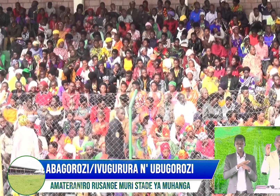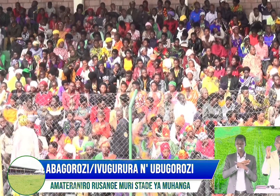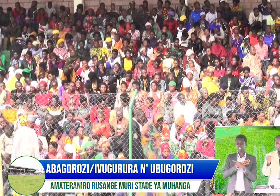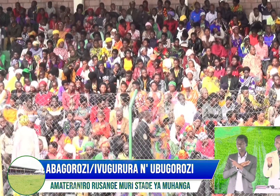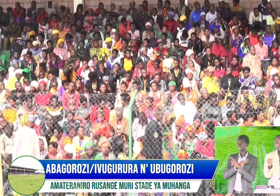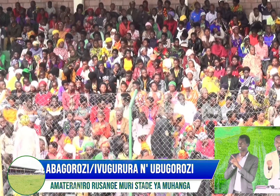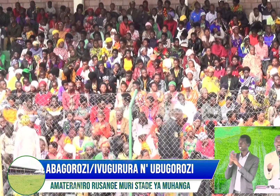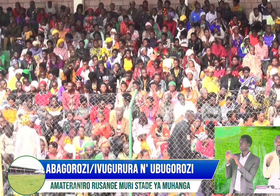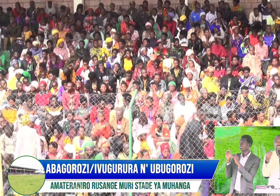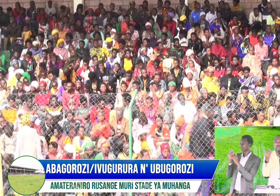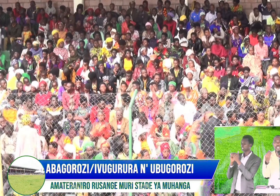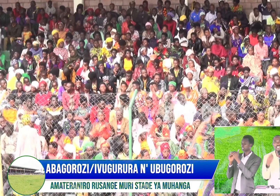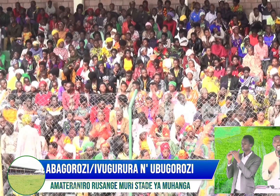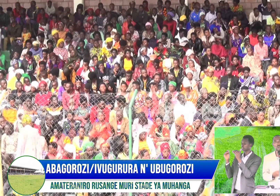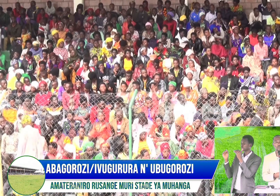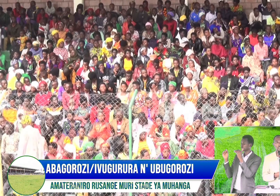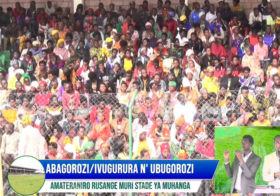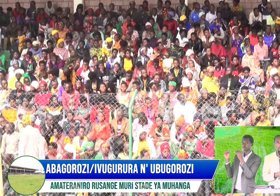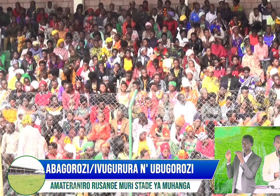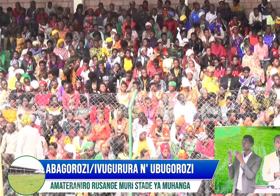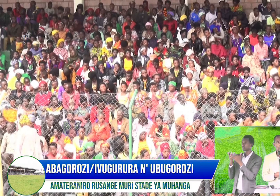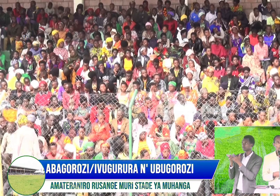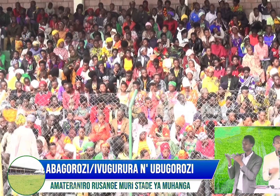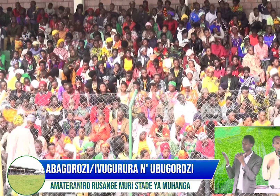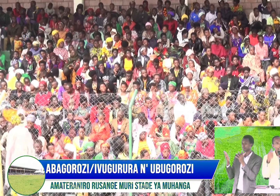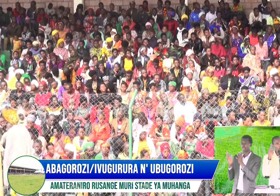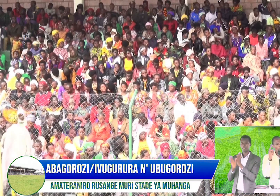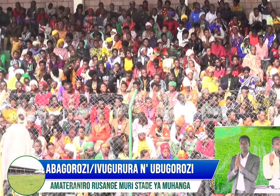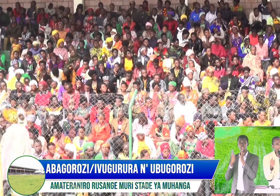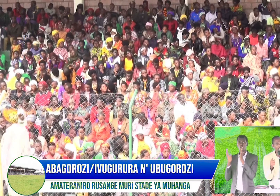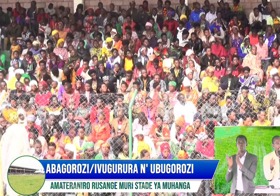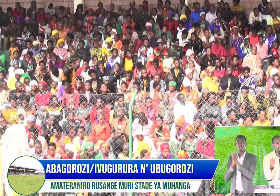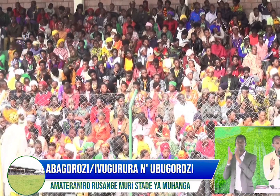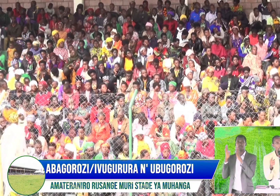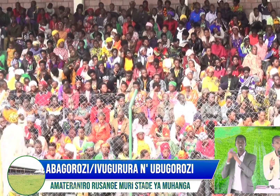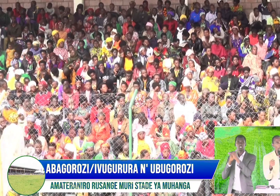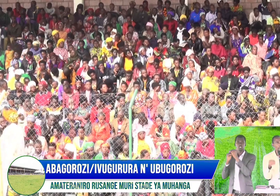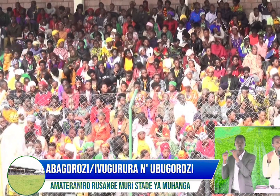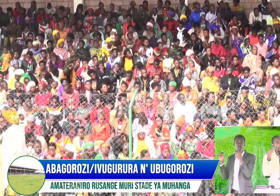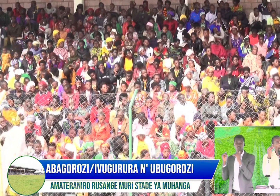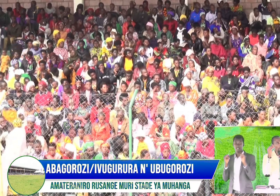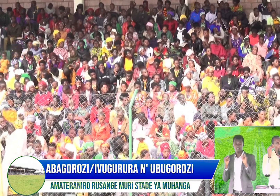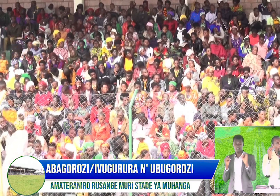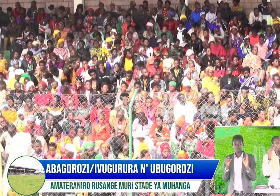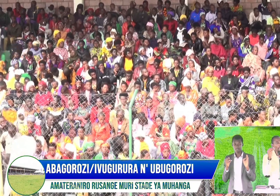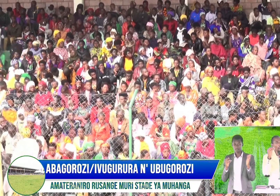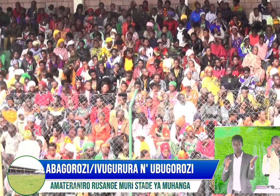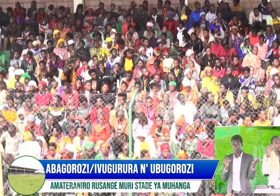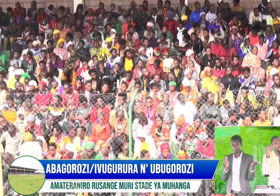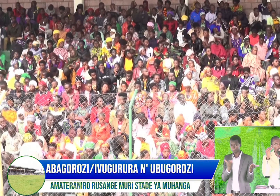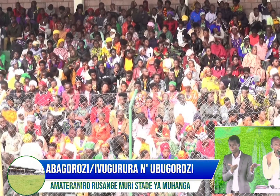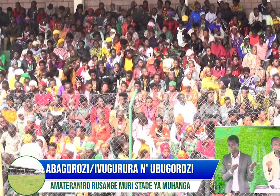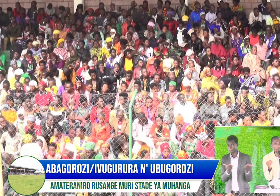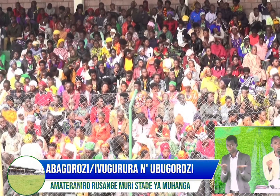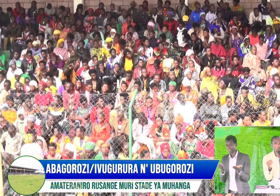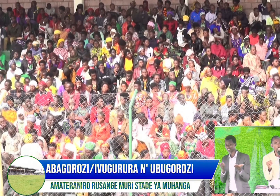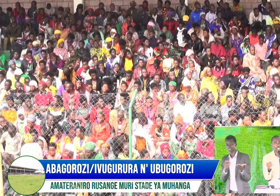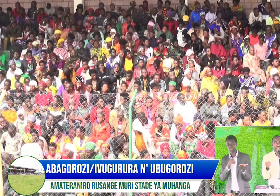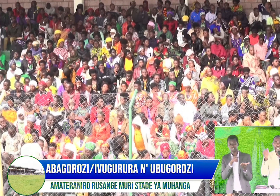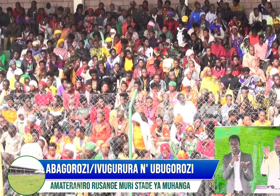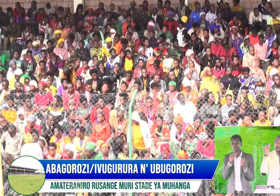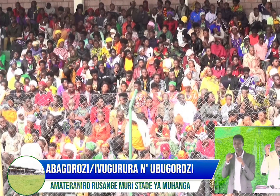umunezero w'ubukwe cyangwa se umunezero w'ibirori abantu benshi bitewe n'imibereho yabo n'imico